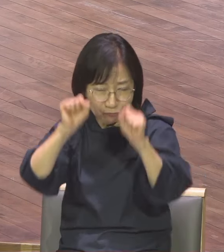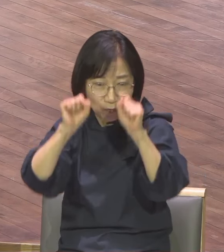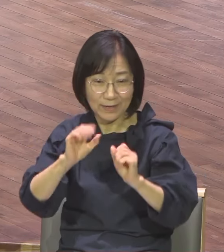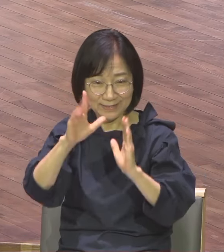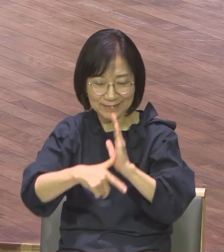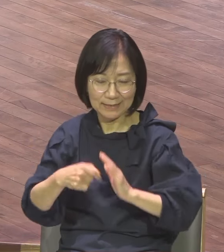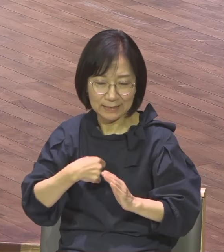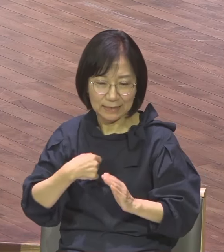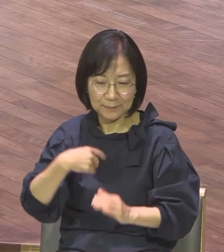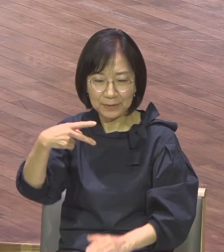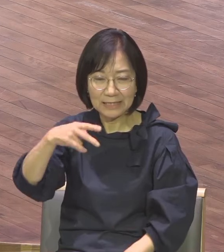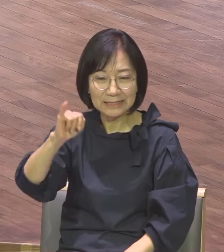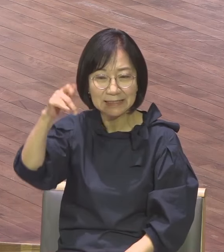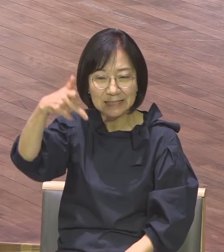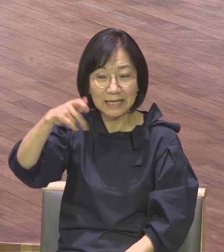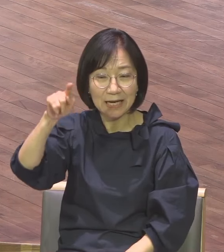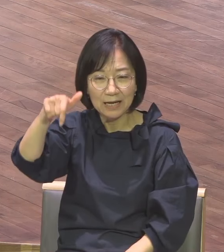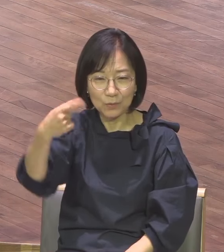이 대단했어요.